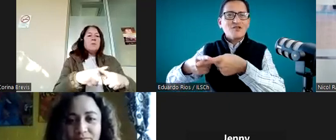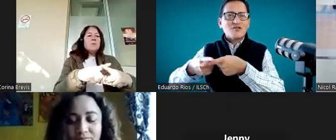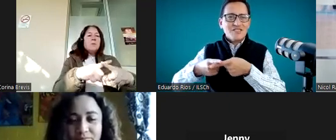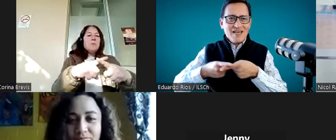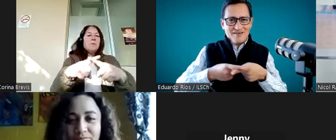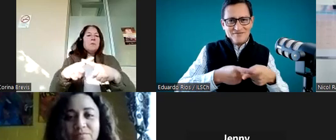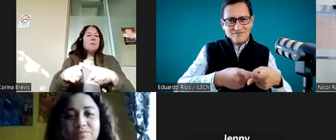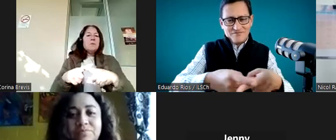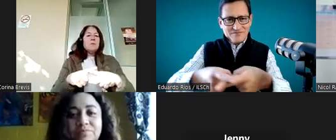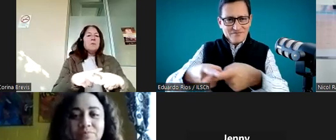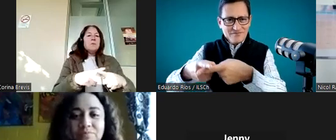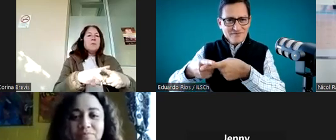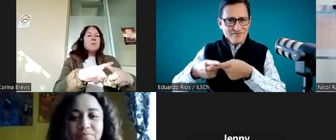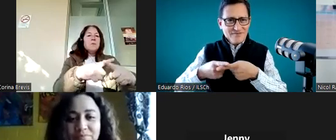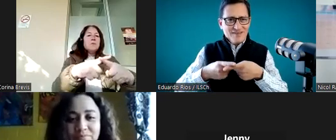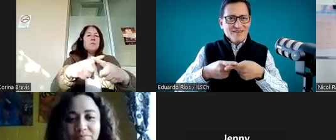Esto es social.